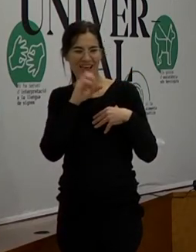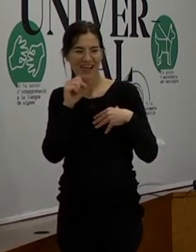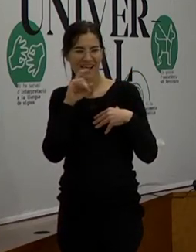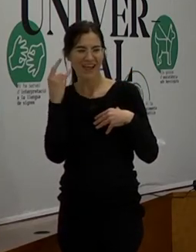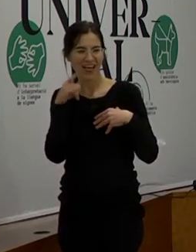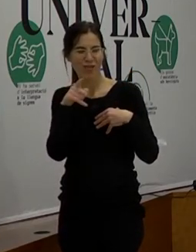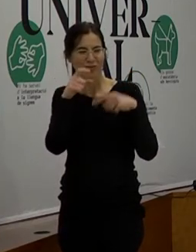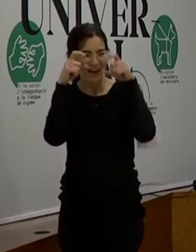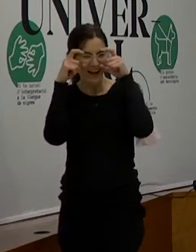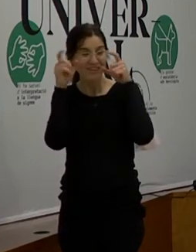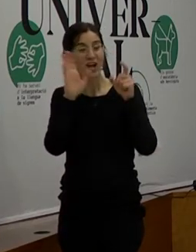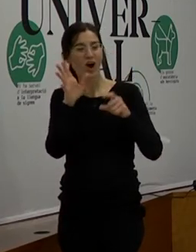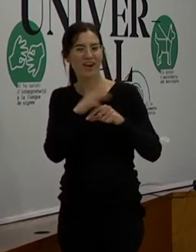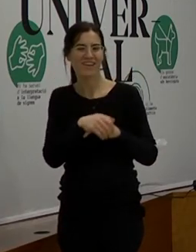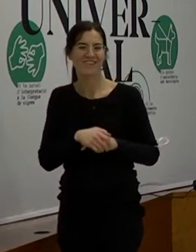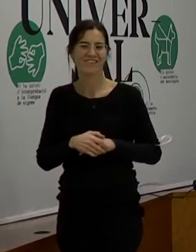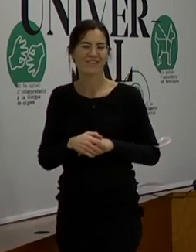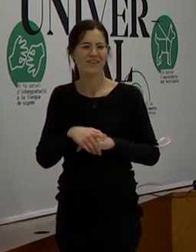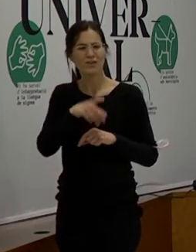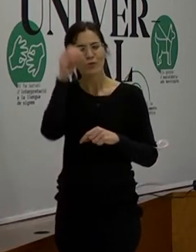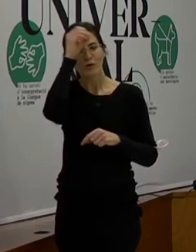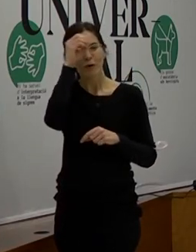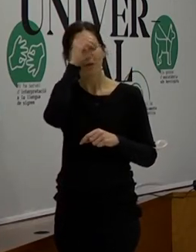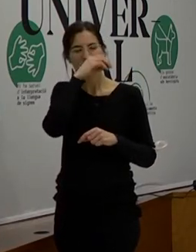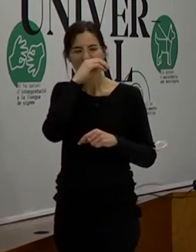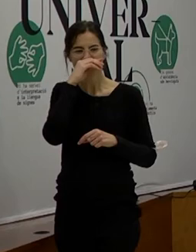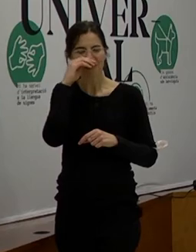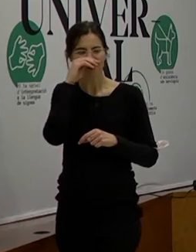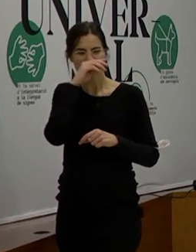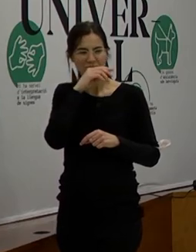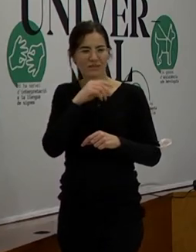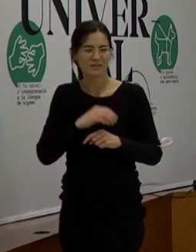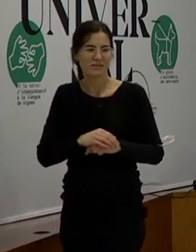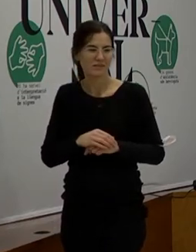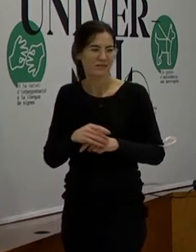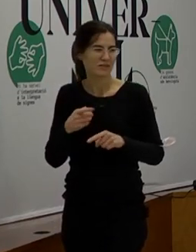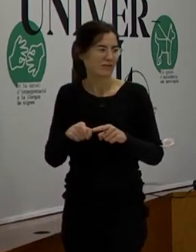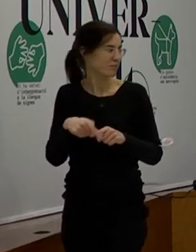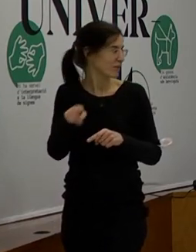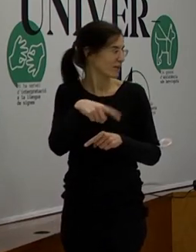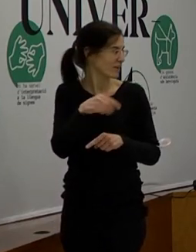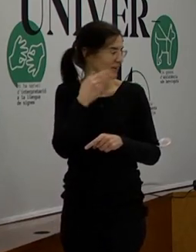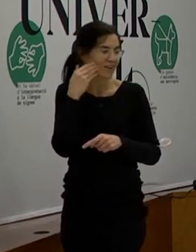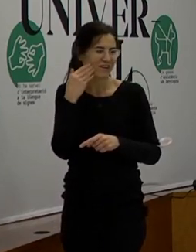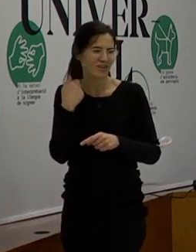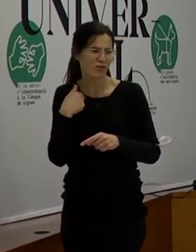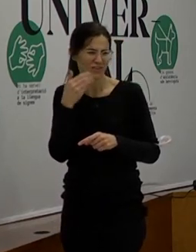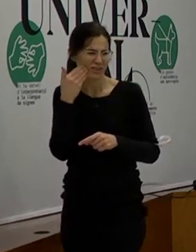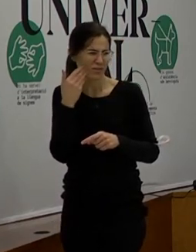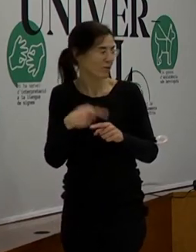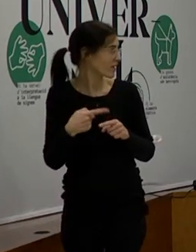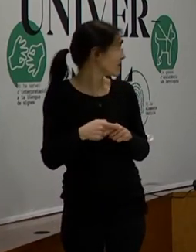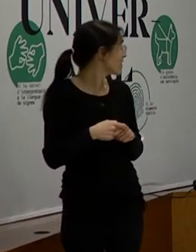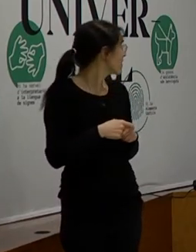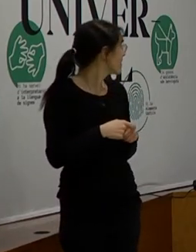sí. Hola, vale. Què opines d'això? Per què m'estoy riendo? Veus que aquí estic riendo? Aquí de